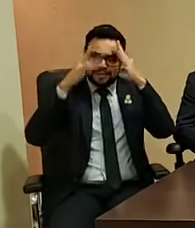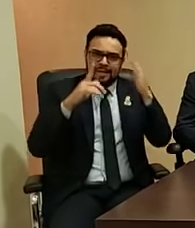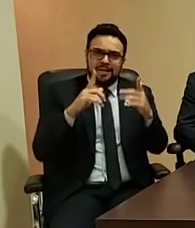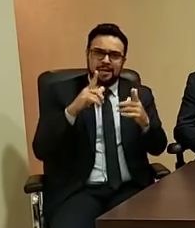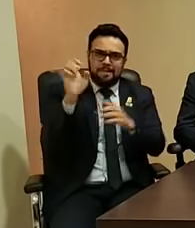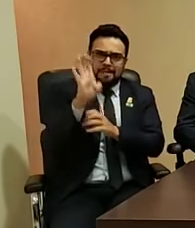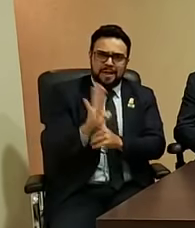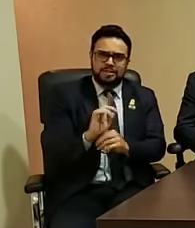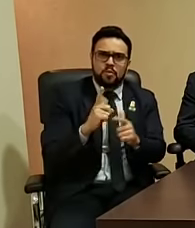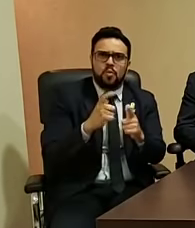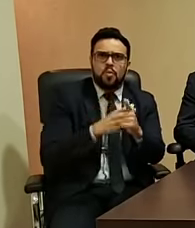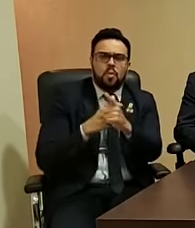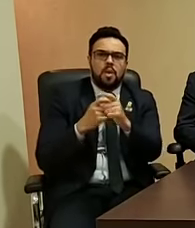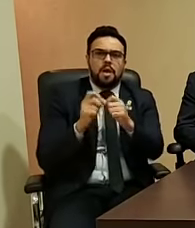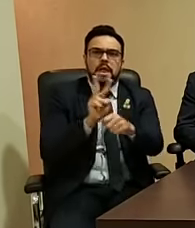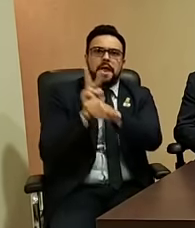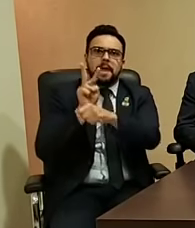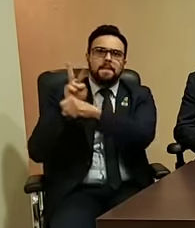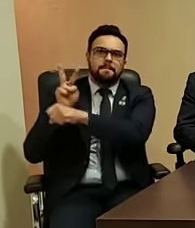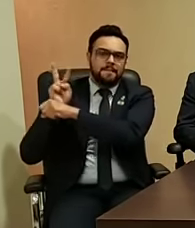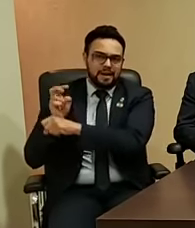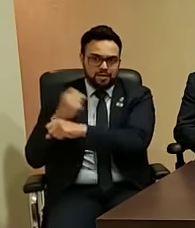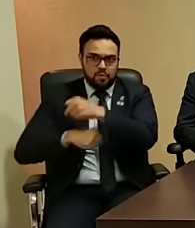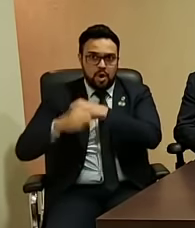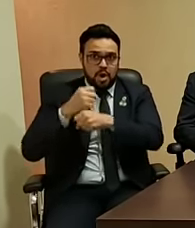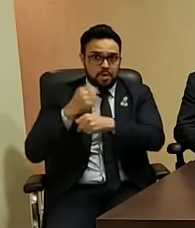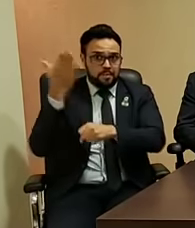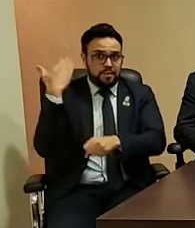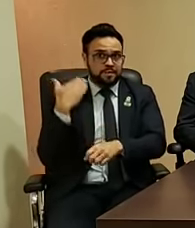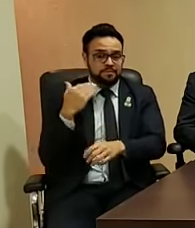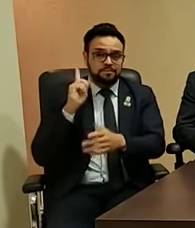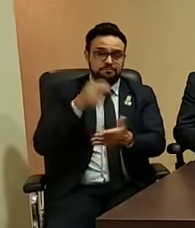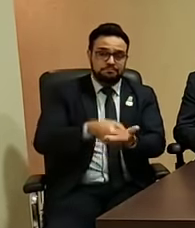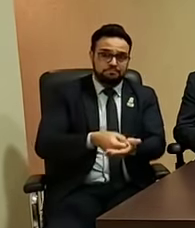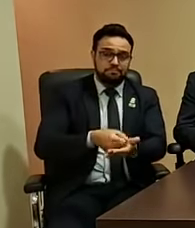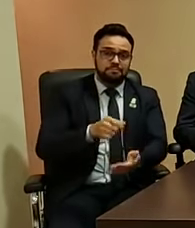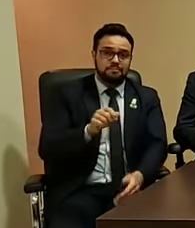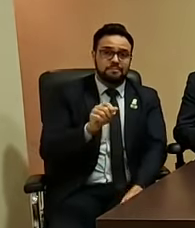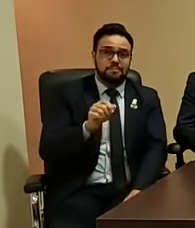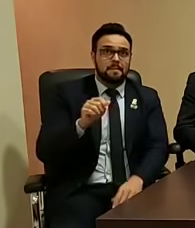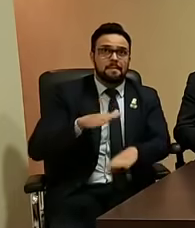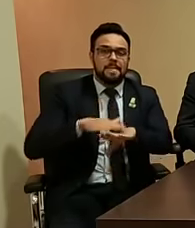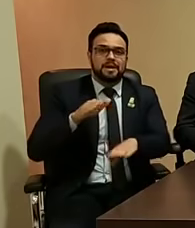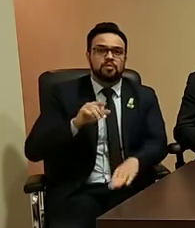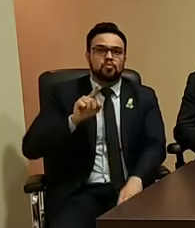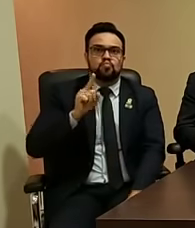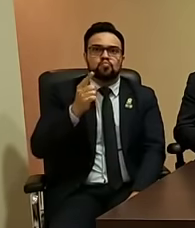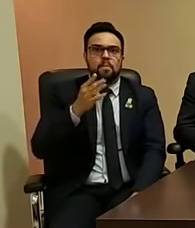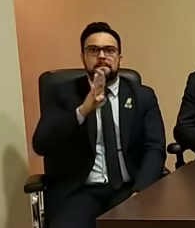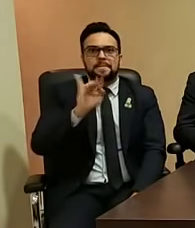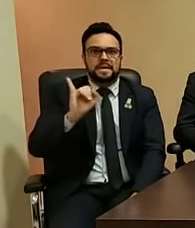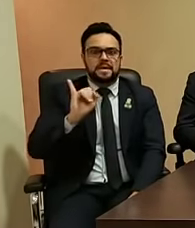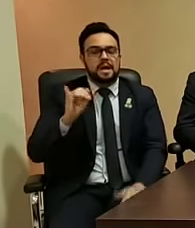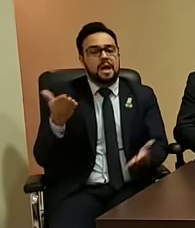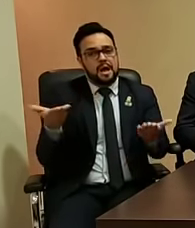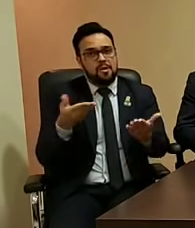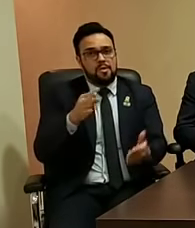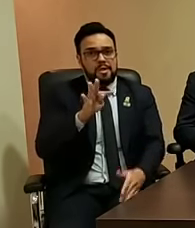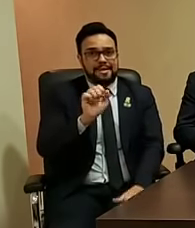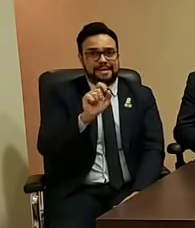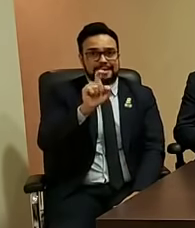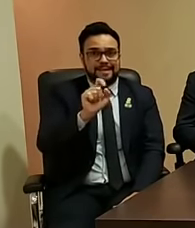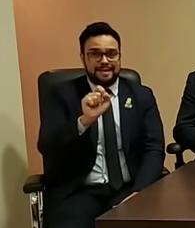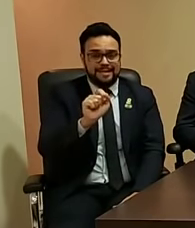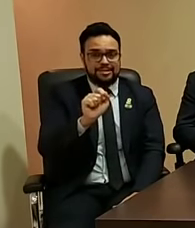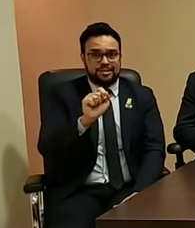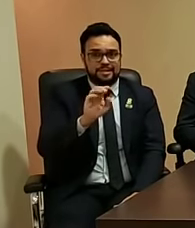no ano passado, né, para se pagar mais de 1 bilhão por dia de juros? O crescimento foi em cima da taxa Selic. Bem, a taxa Selic agora,